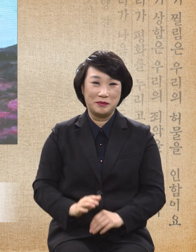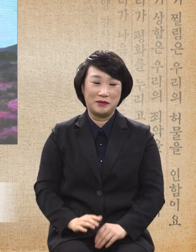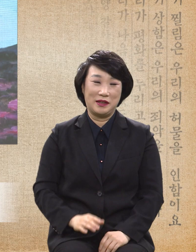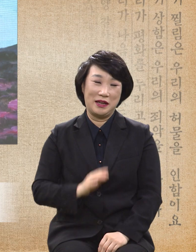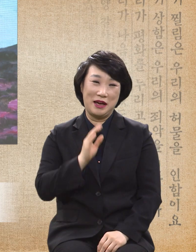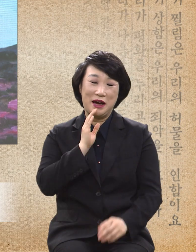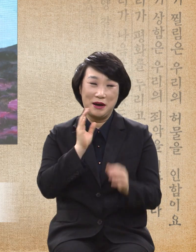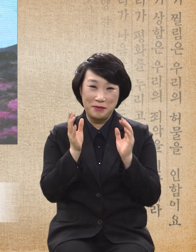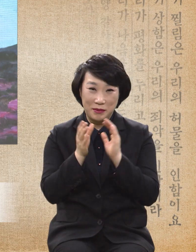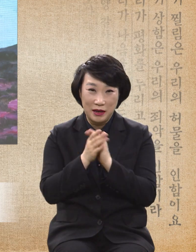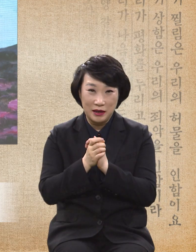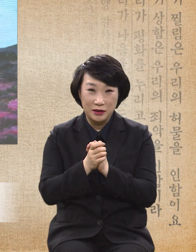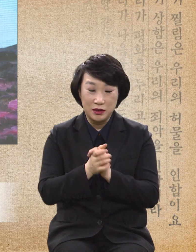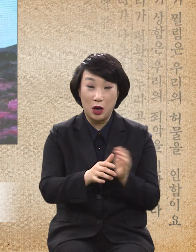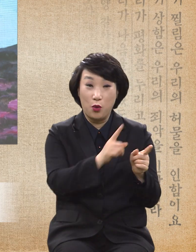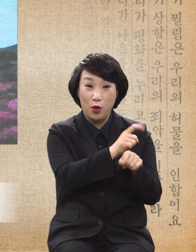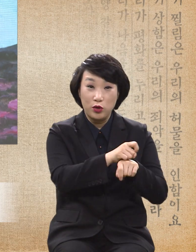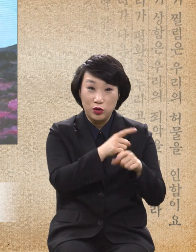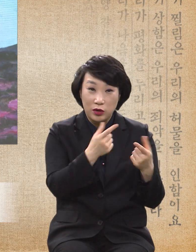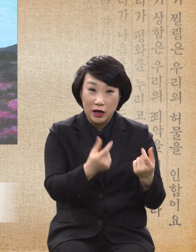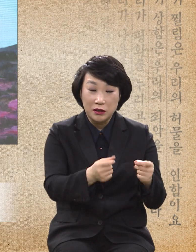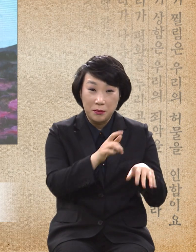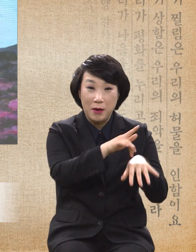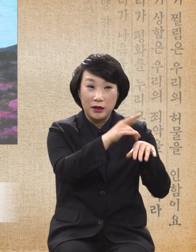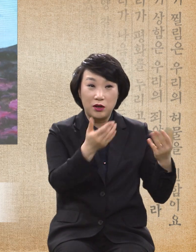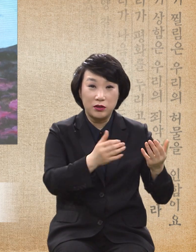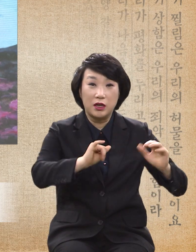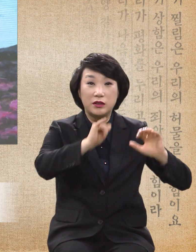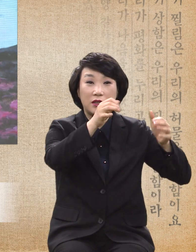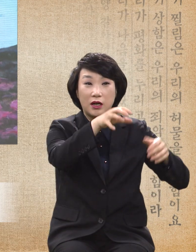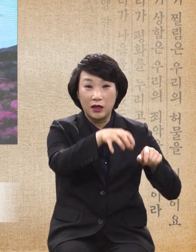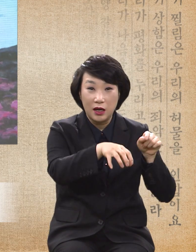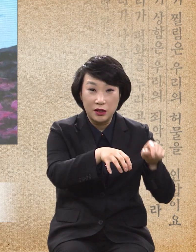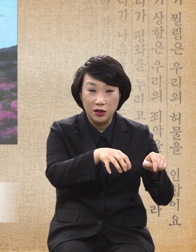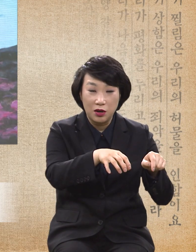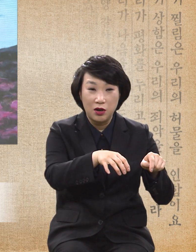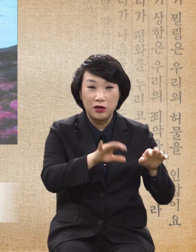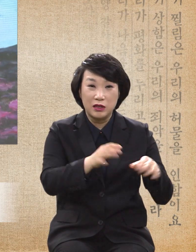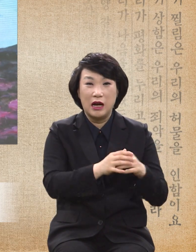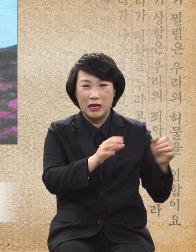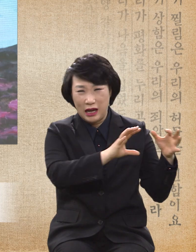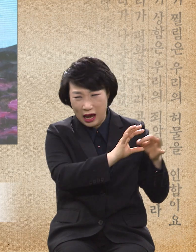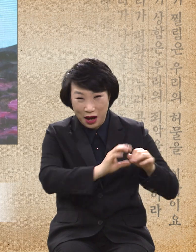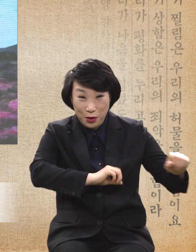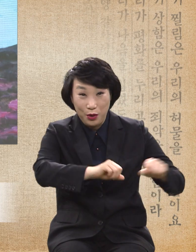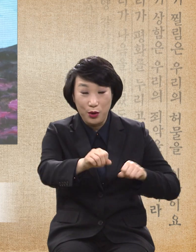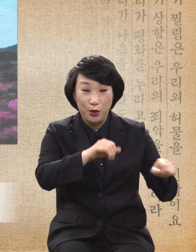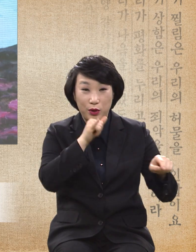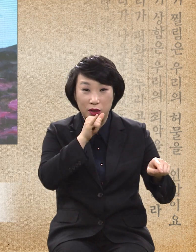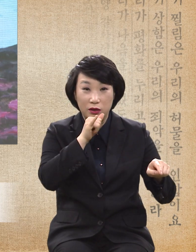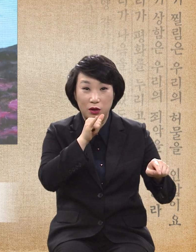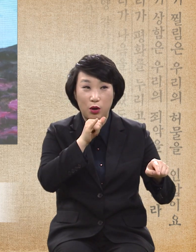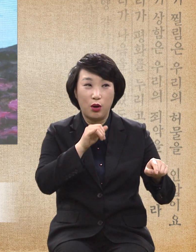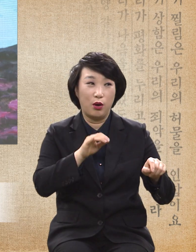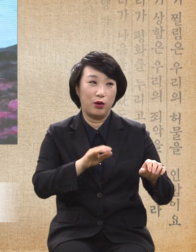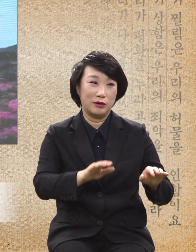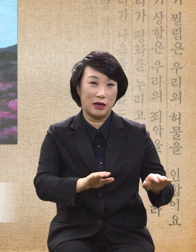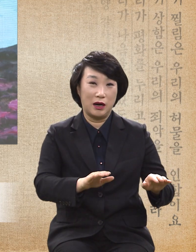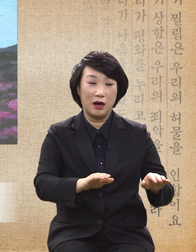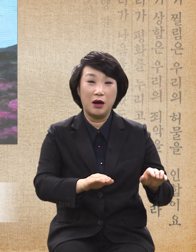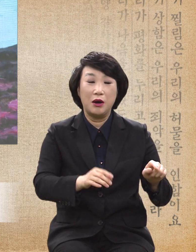없네. 이 원수 같은 마귀 역사가 이 세상에서 종횡무진